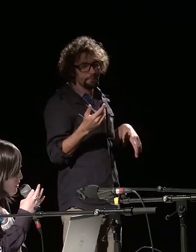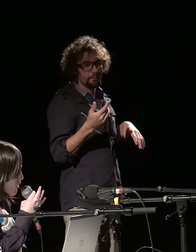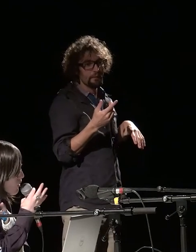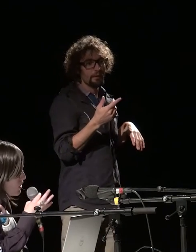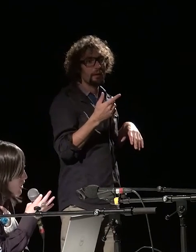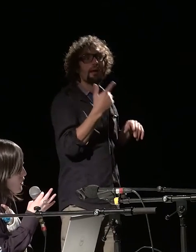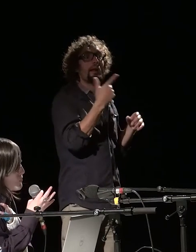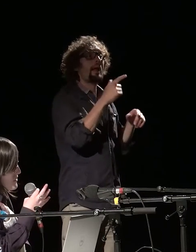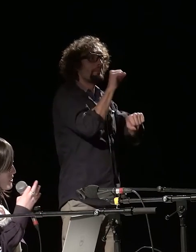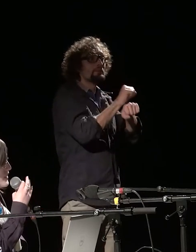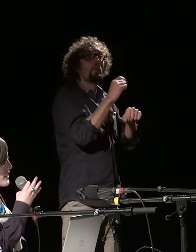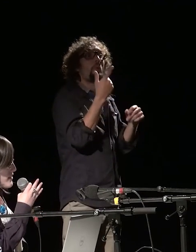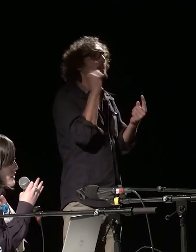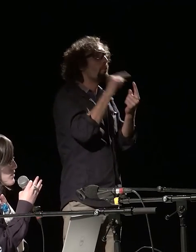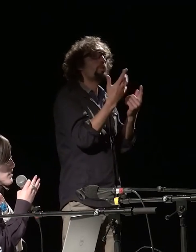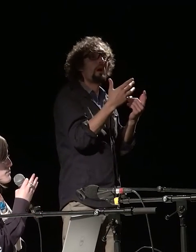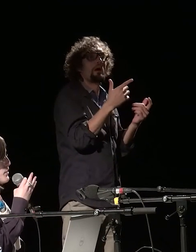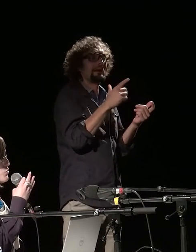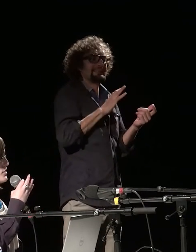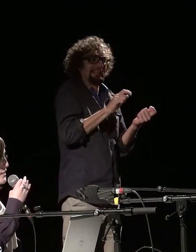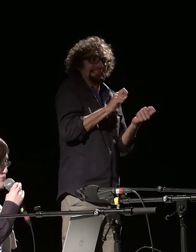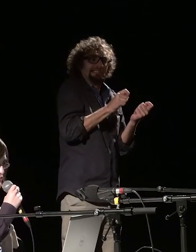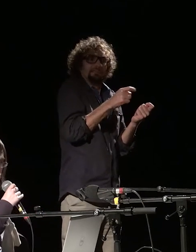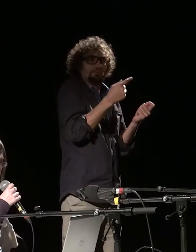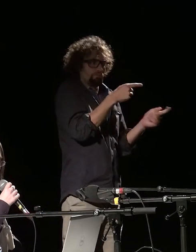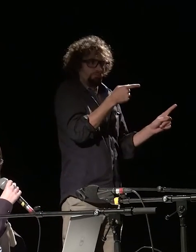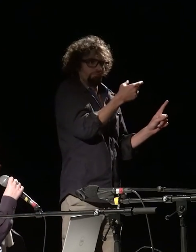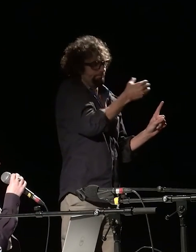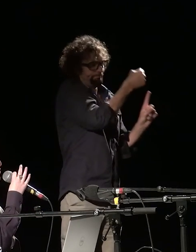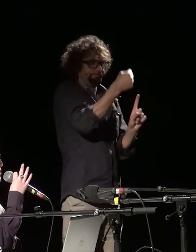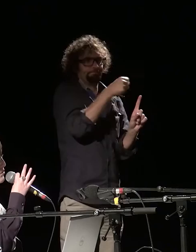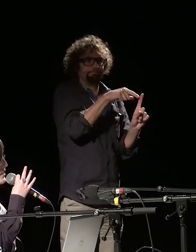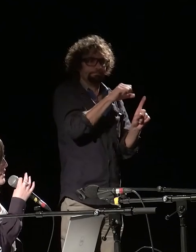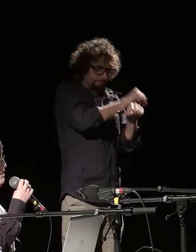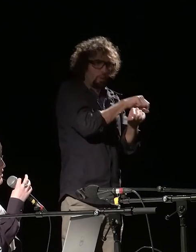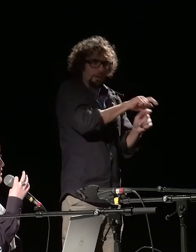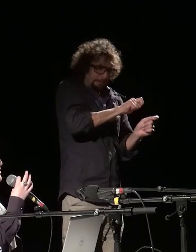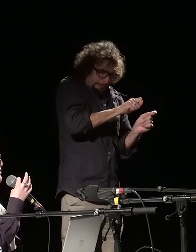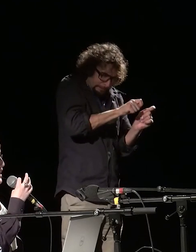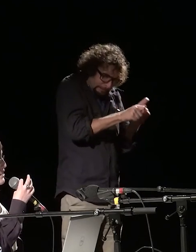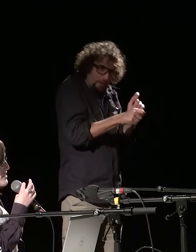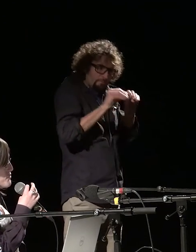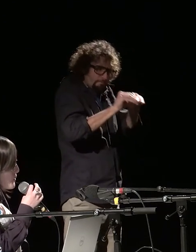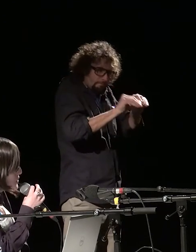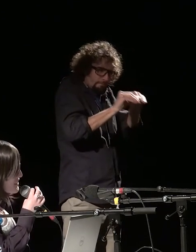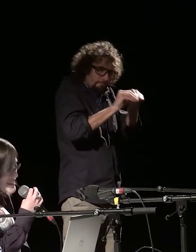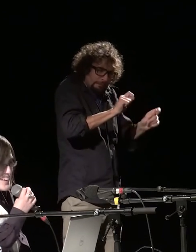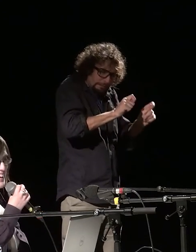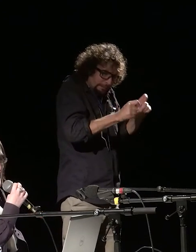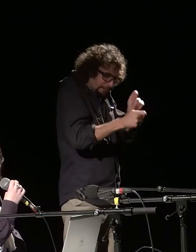du délinquant en une personne qui va être réinsérée dans un milieu social. Les gens qui travaillent sur les prisons dans la salle savent très bien que c'est